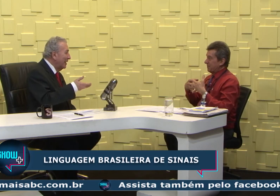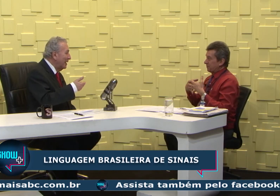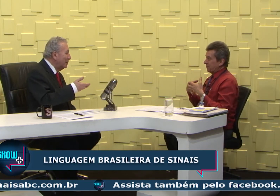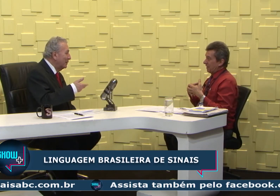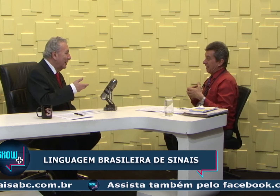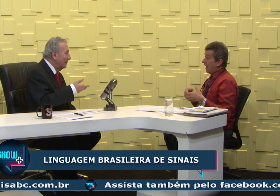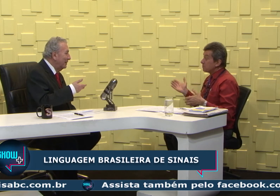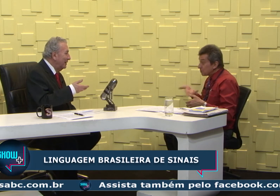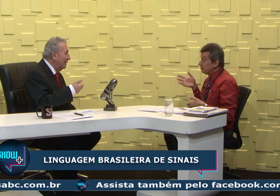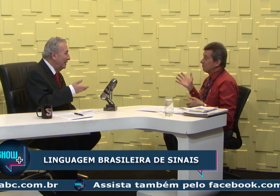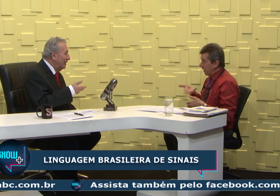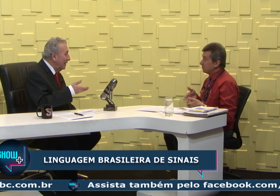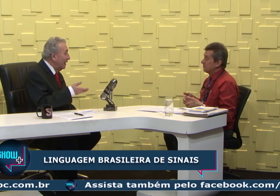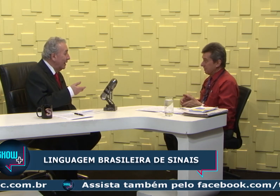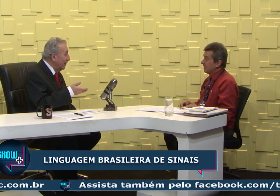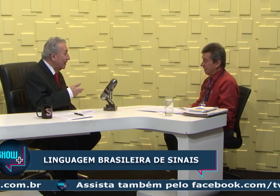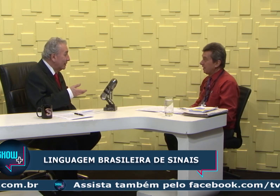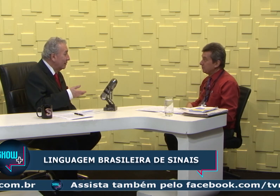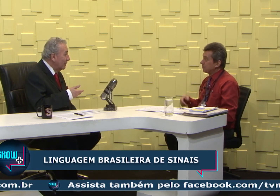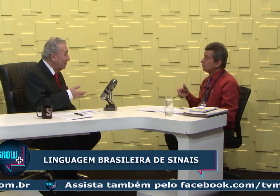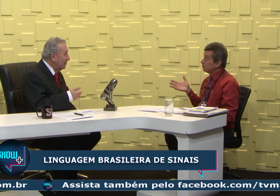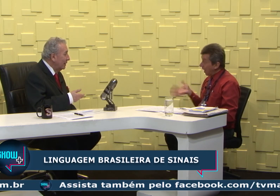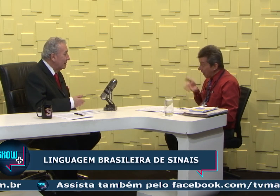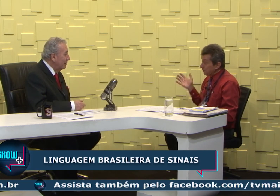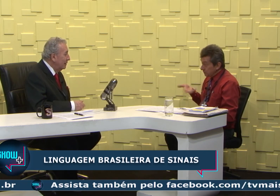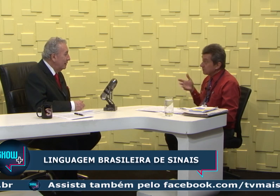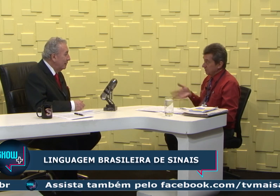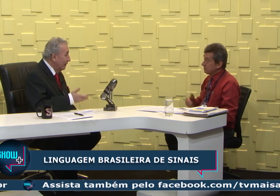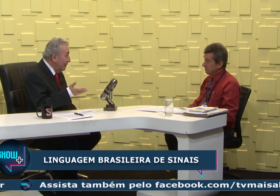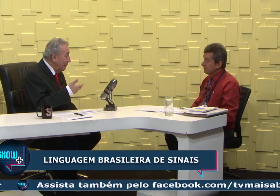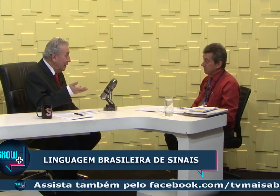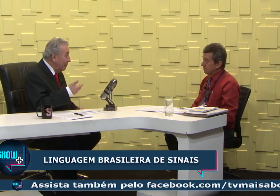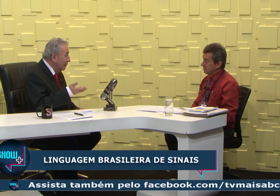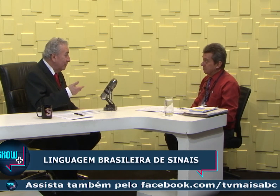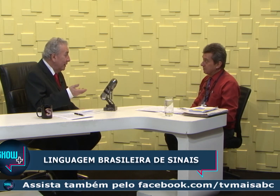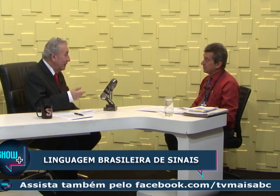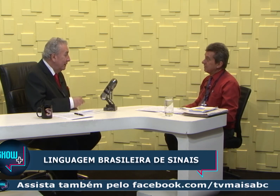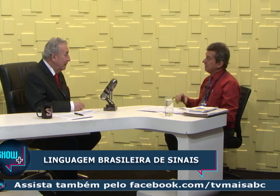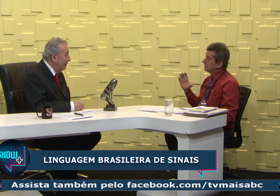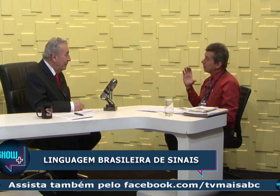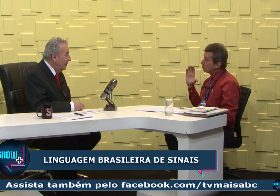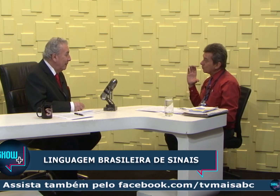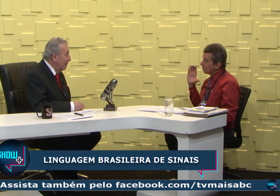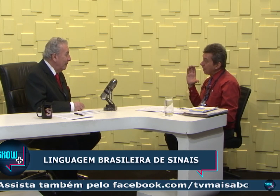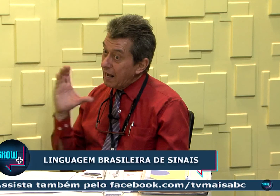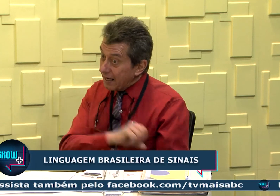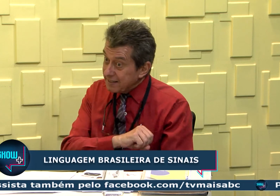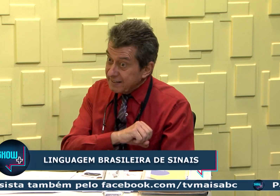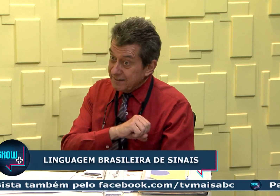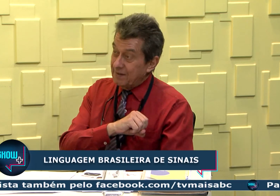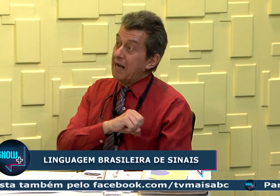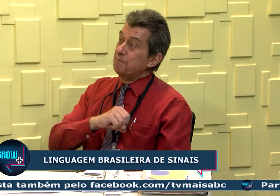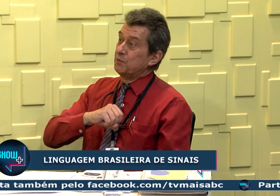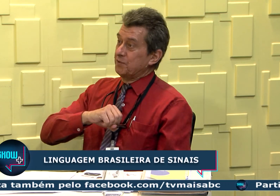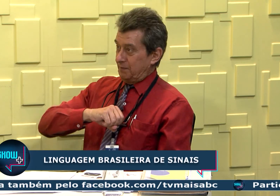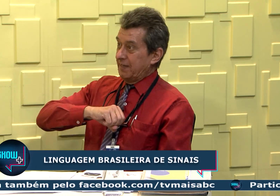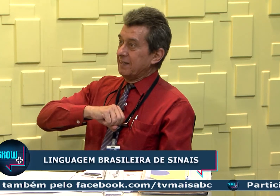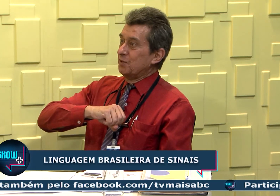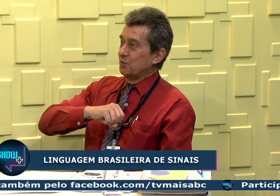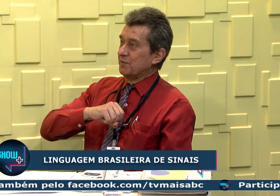rápido não está muito a fim assim tão rápido também que eles usem